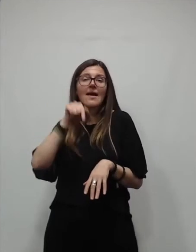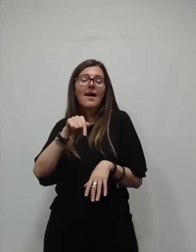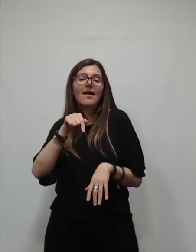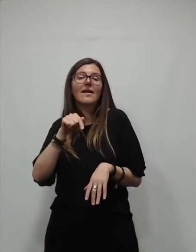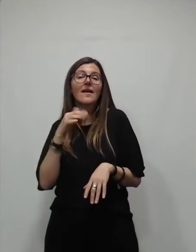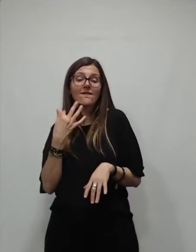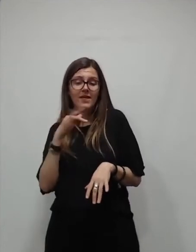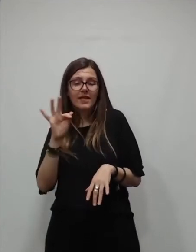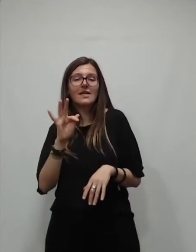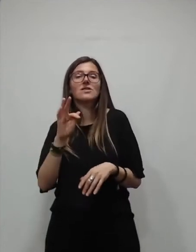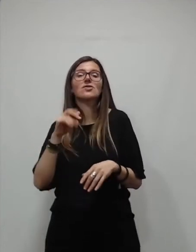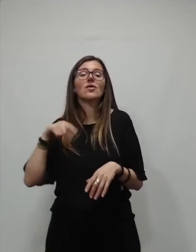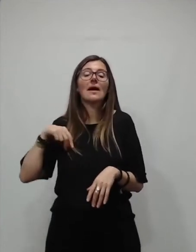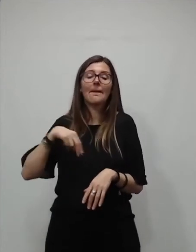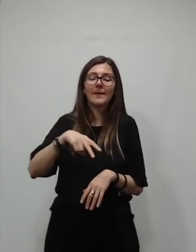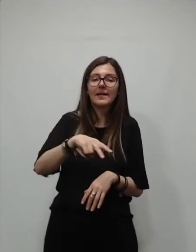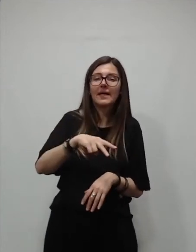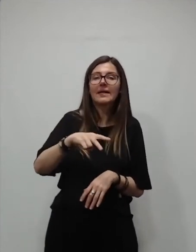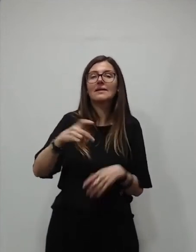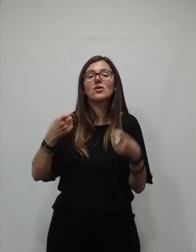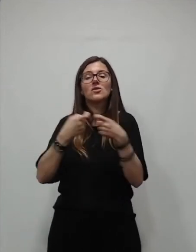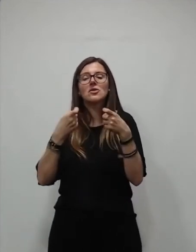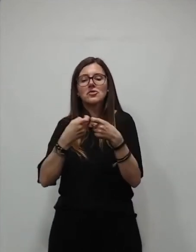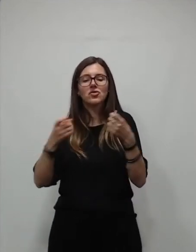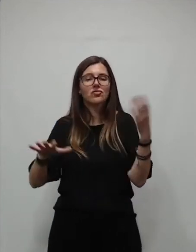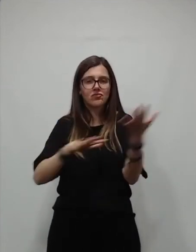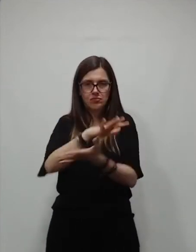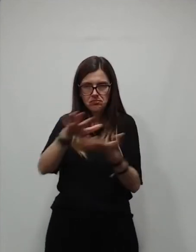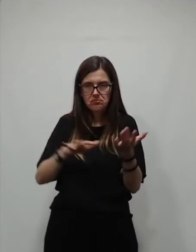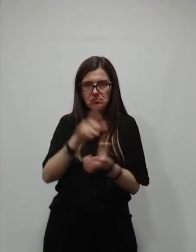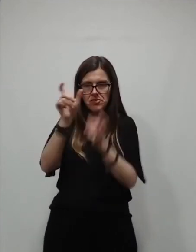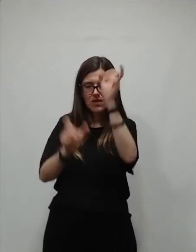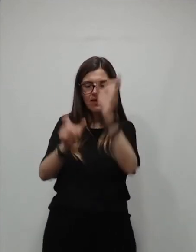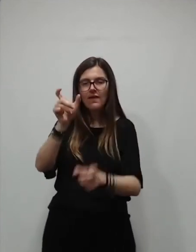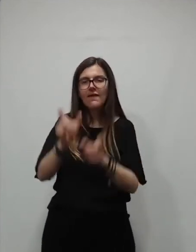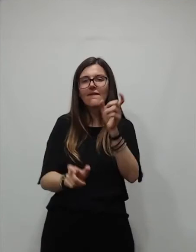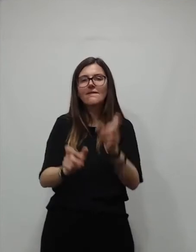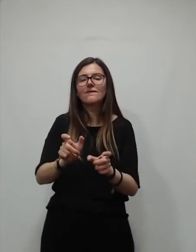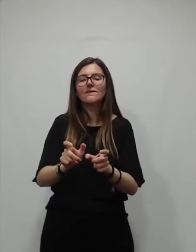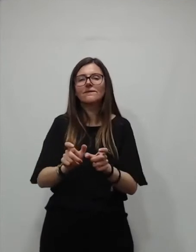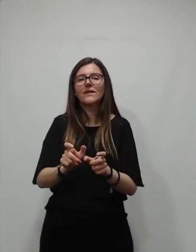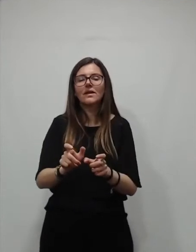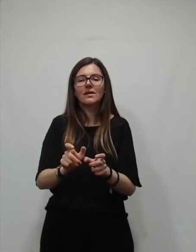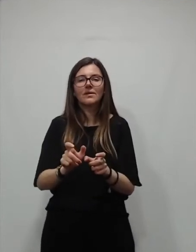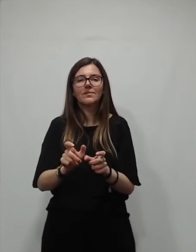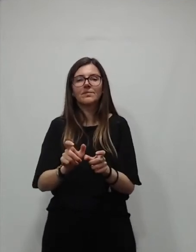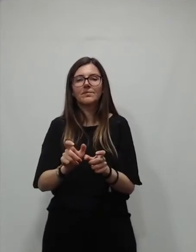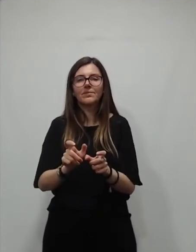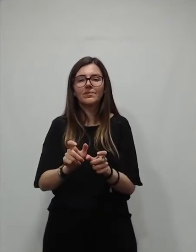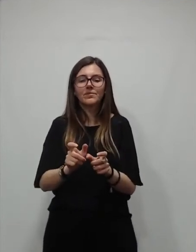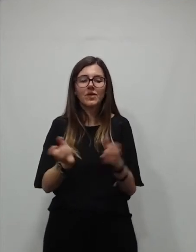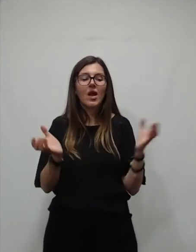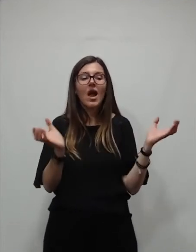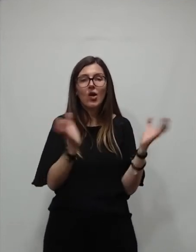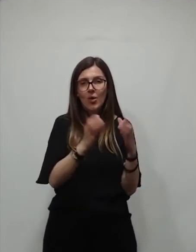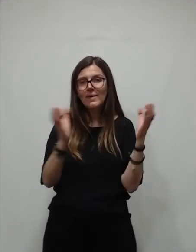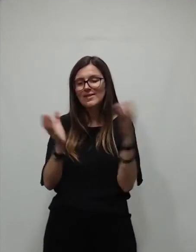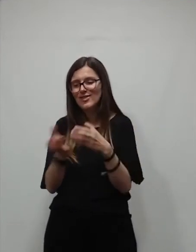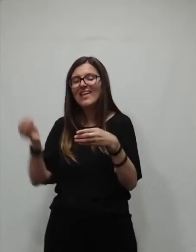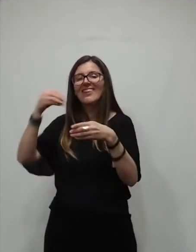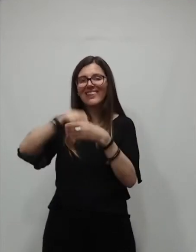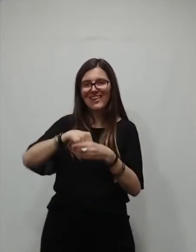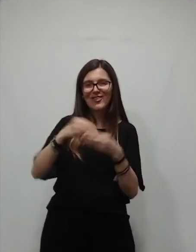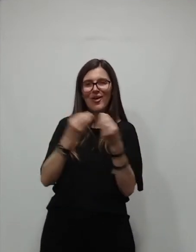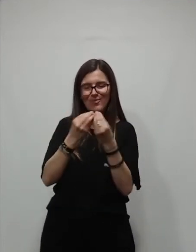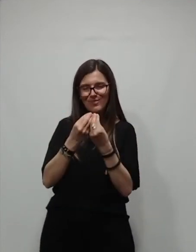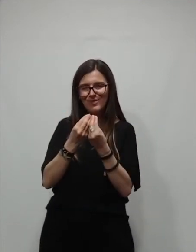Caminantes, asociación civil sin fines de lucro y organizaciones de segundo grado que agrupa distintas asociaciones,